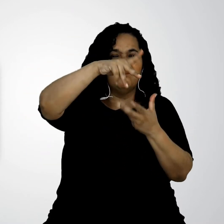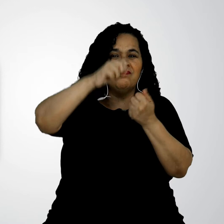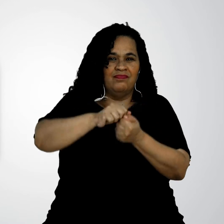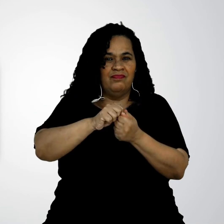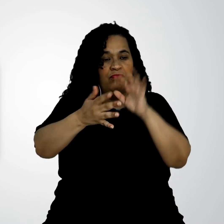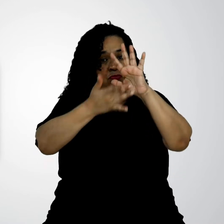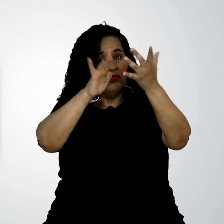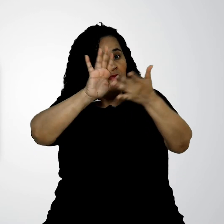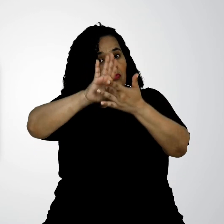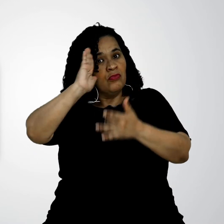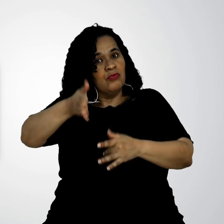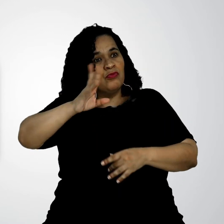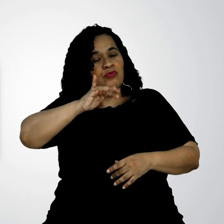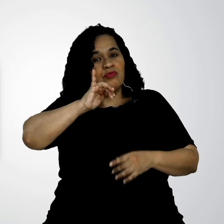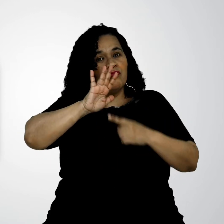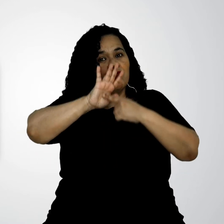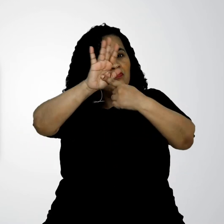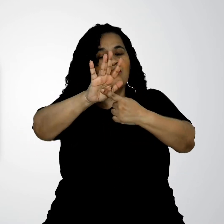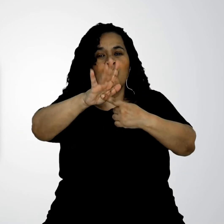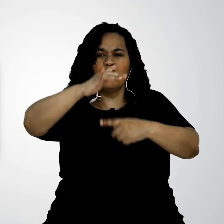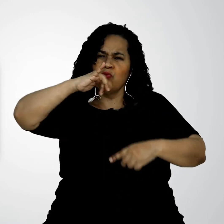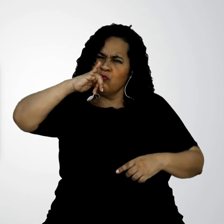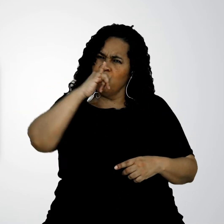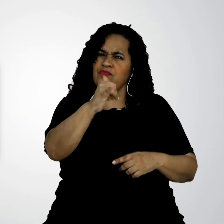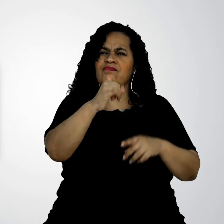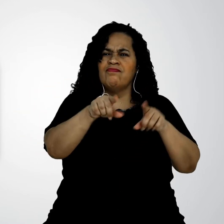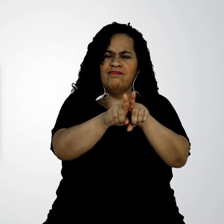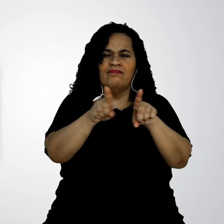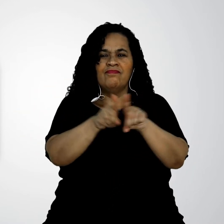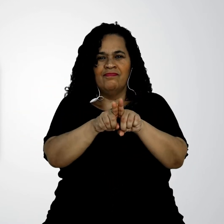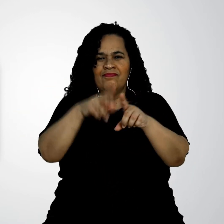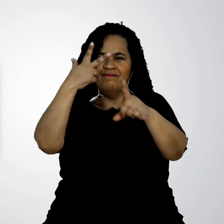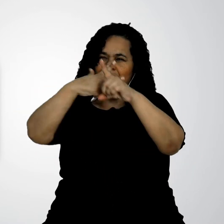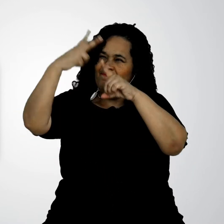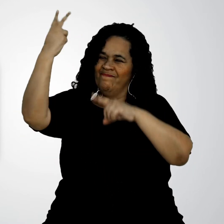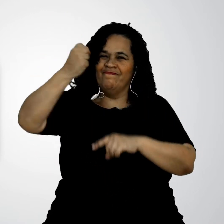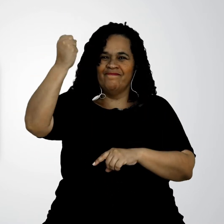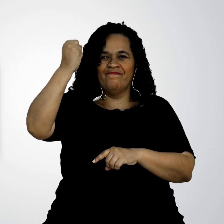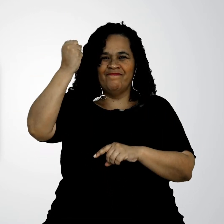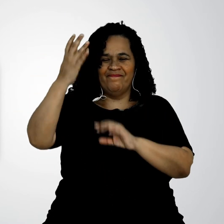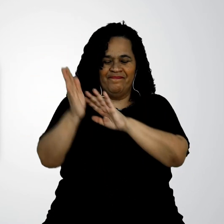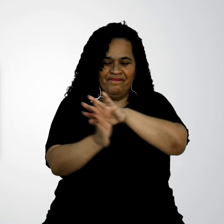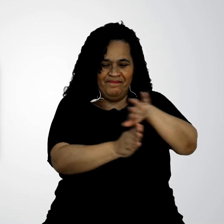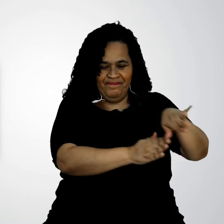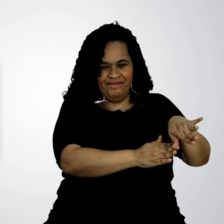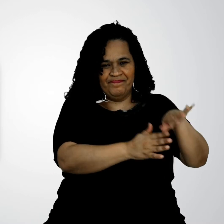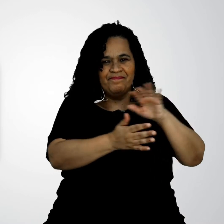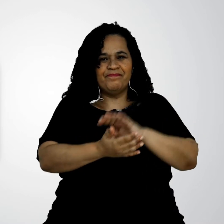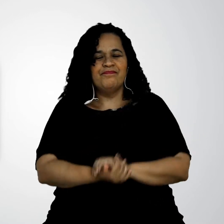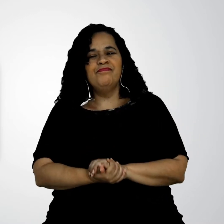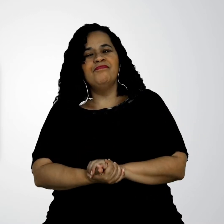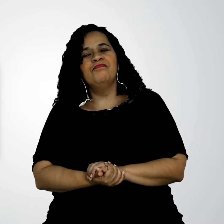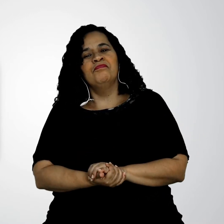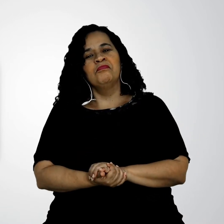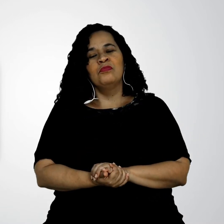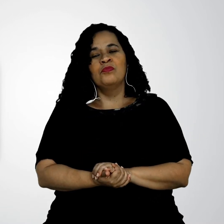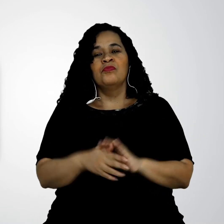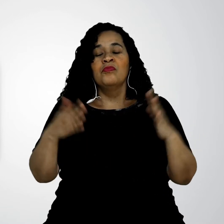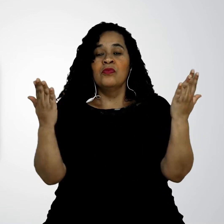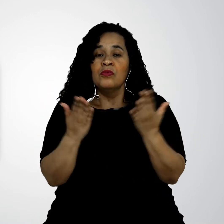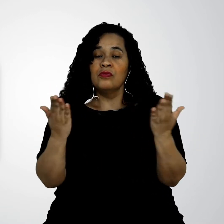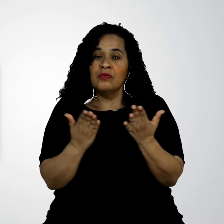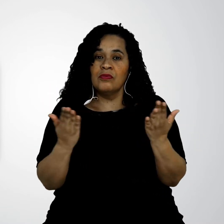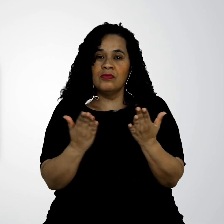E Cristo deixou, inclusive, as ferramentas para que isso, seja exatamente. vencido, né? Bom, vamos caminhar um pouquinho mais, pastor Willy.